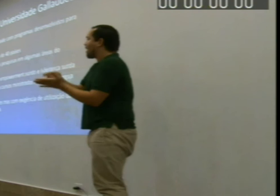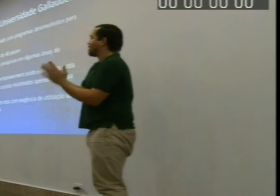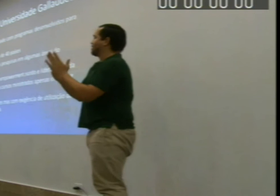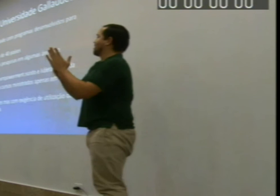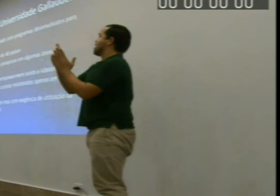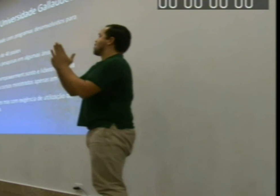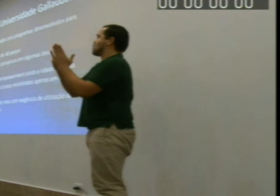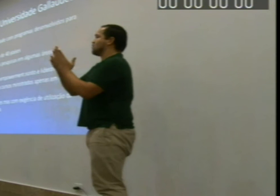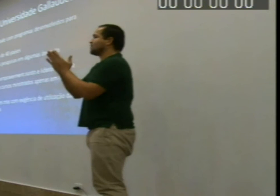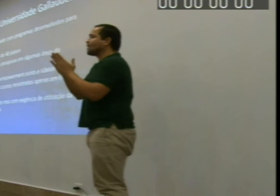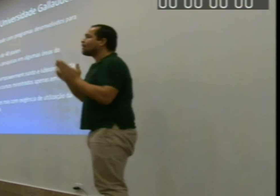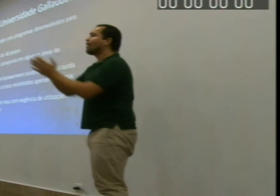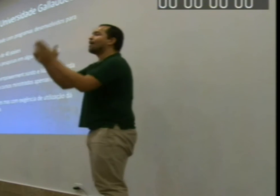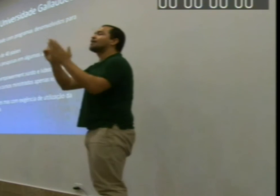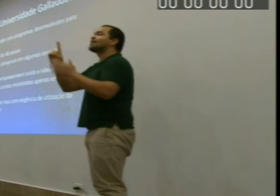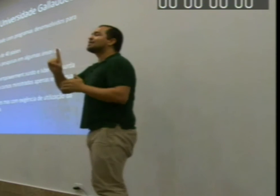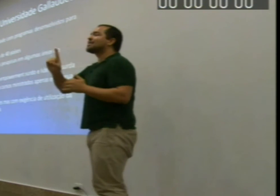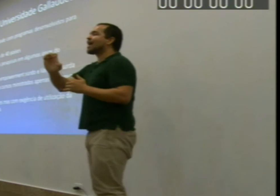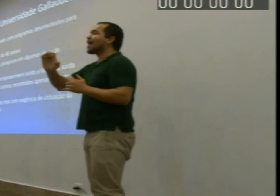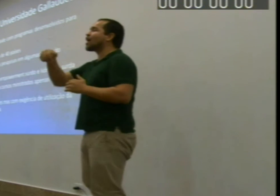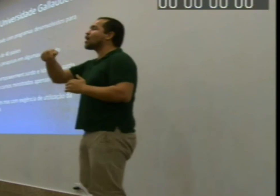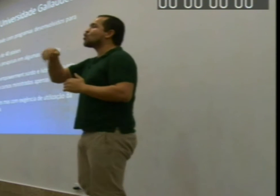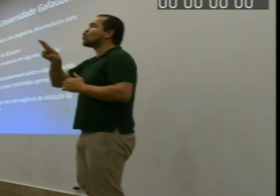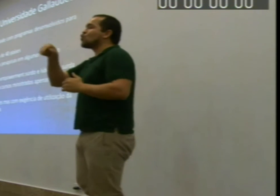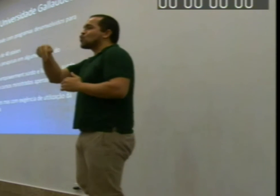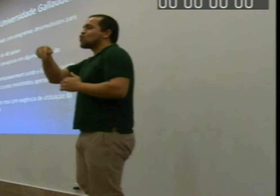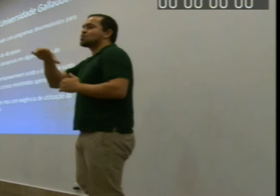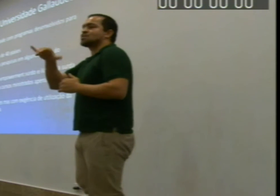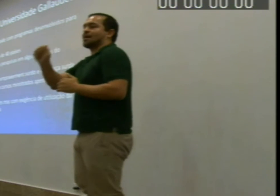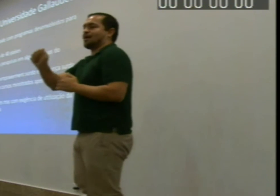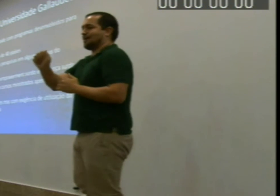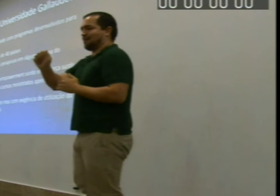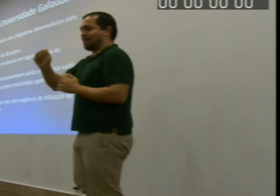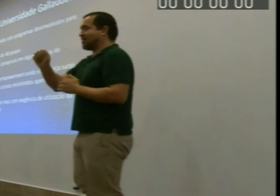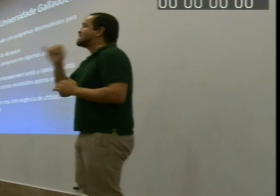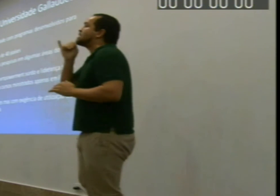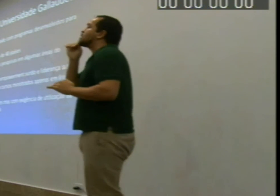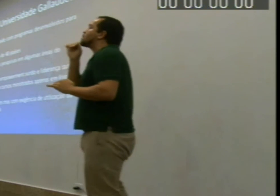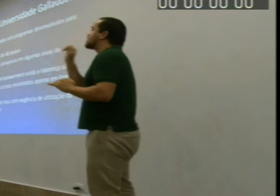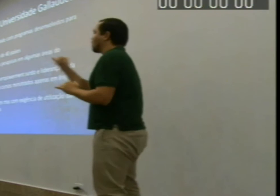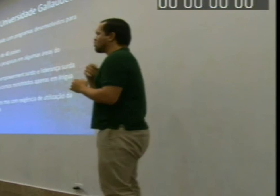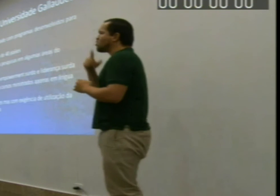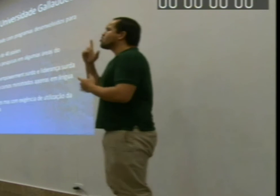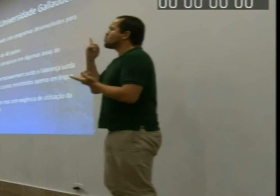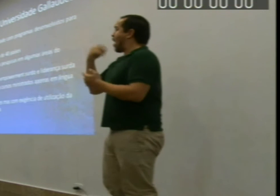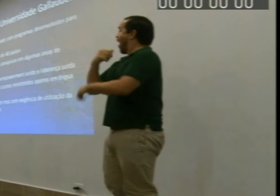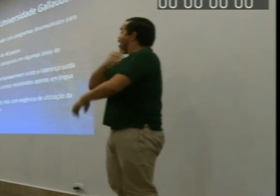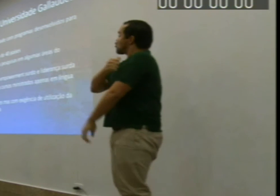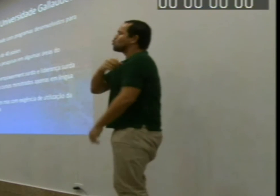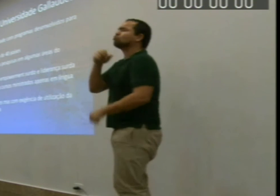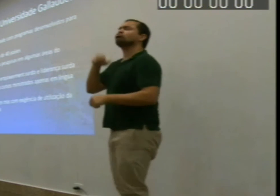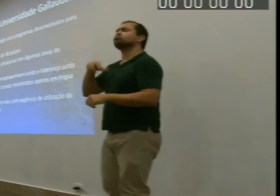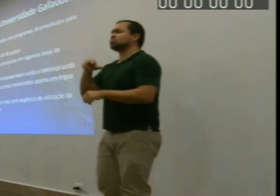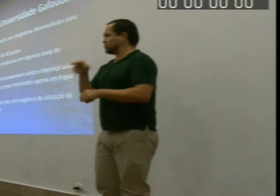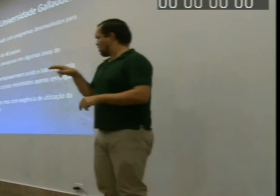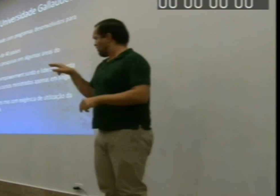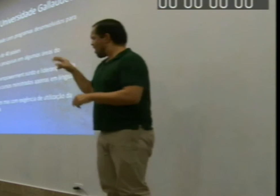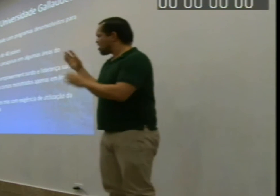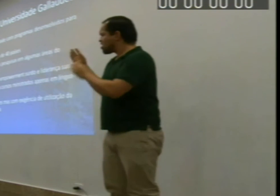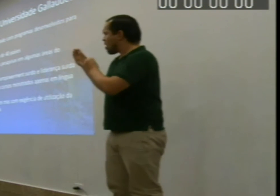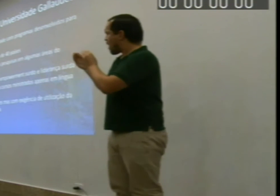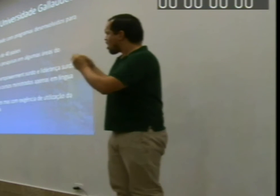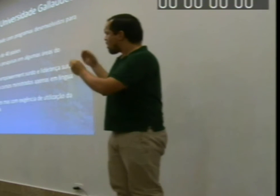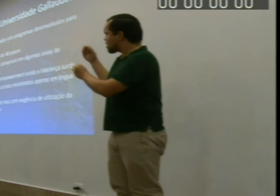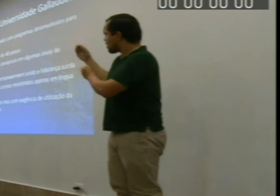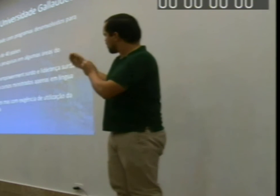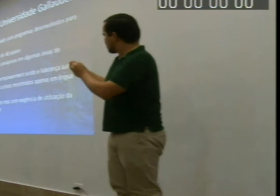regra que é cobrada exigida e eles fazem denúncia por exemplo Ah o aluno tá andando